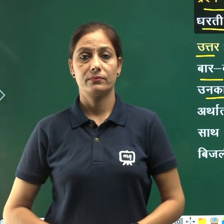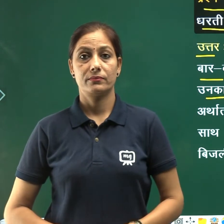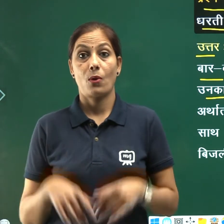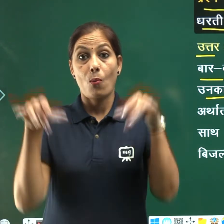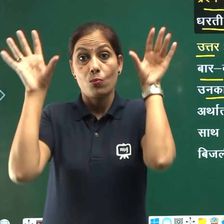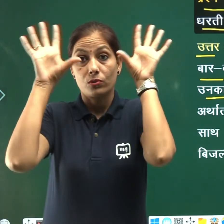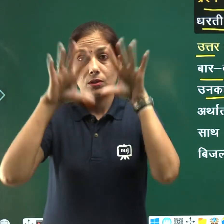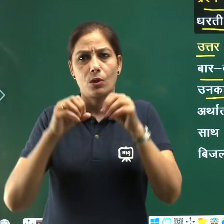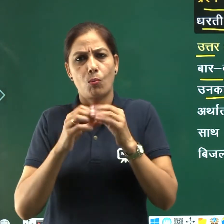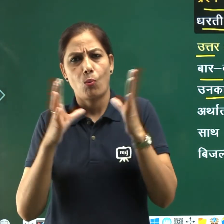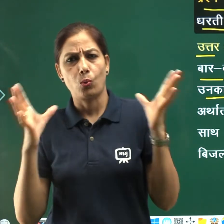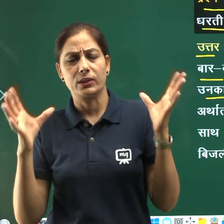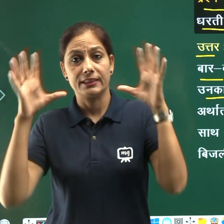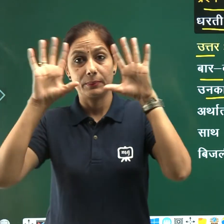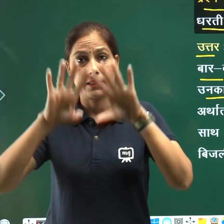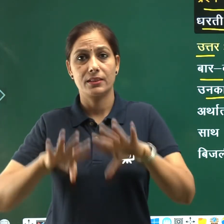मूसलाधार है,